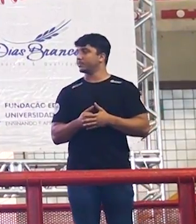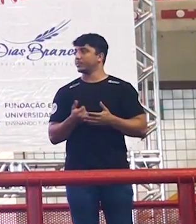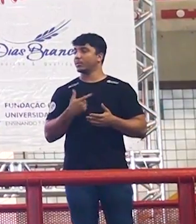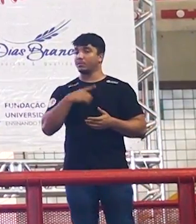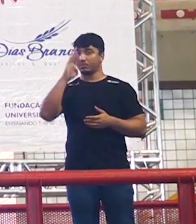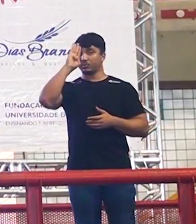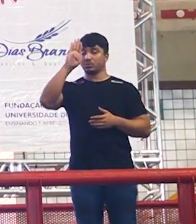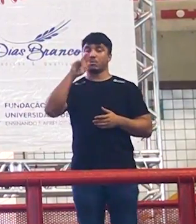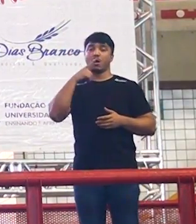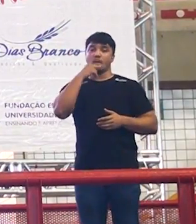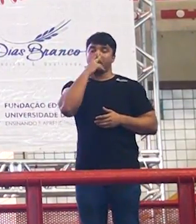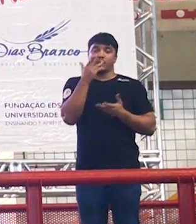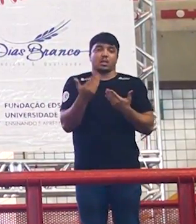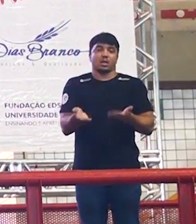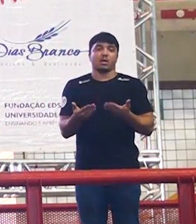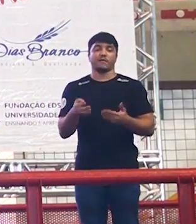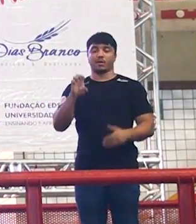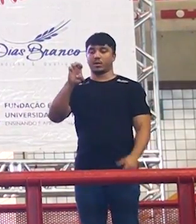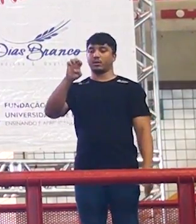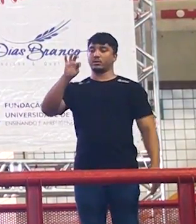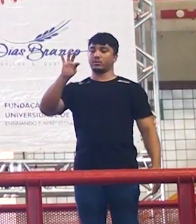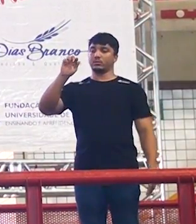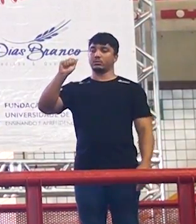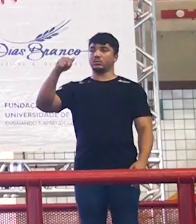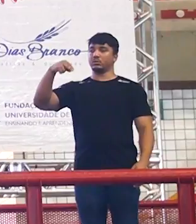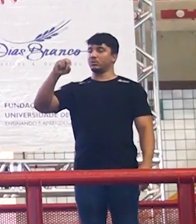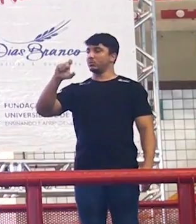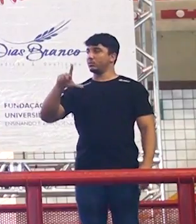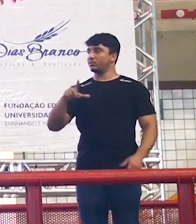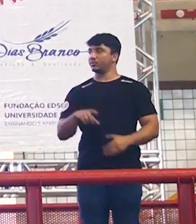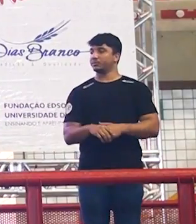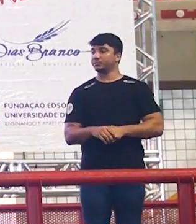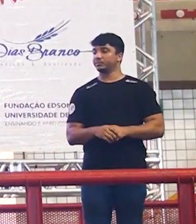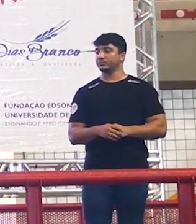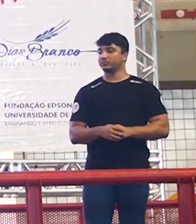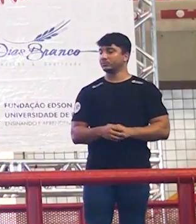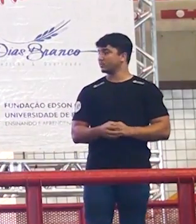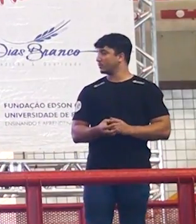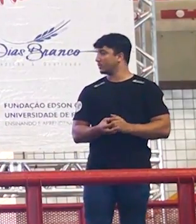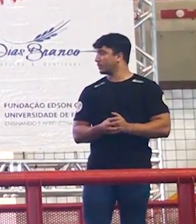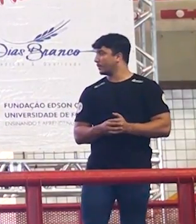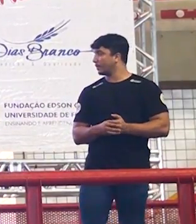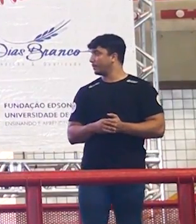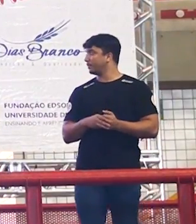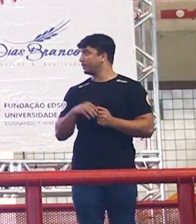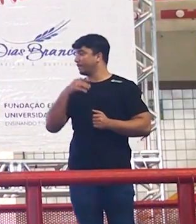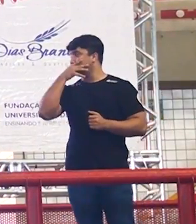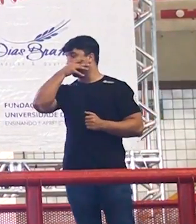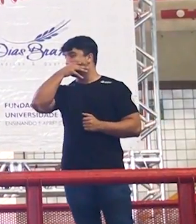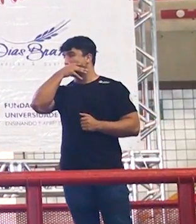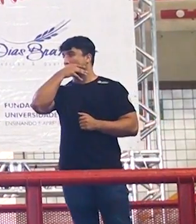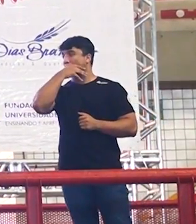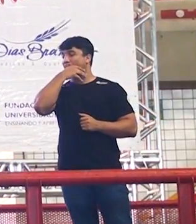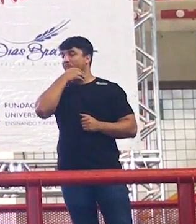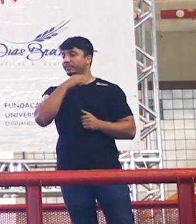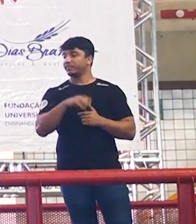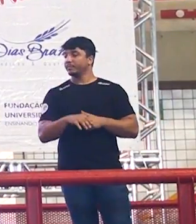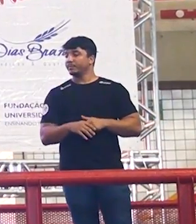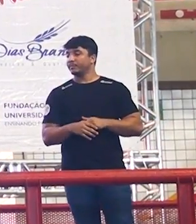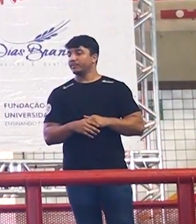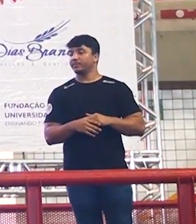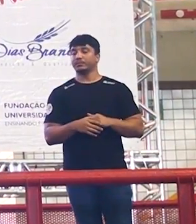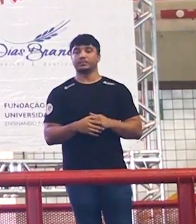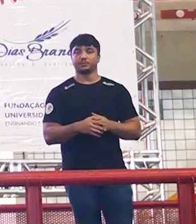aí, pessoal, o etanol é o que o polui menos. Ó, biocombustível polui menos do que os combustíveis